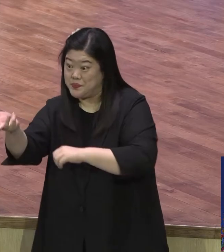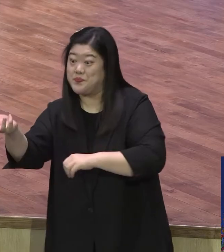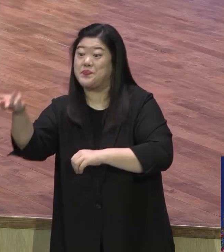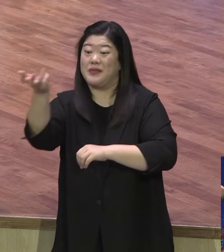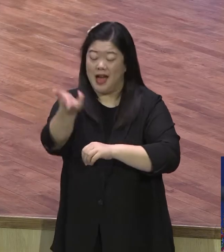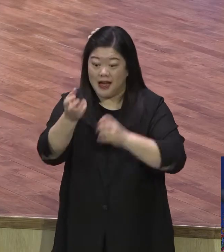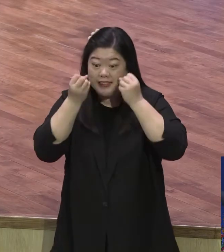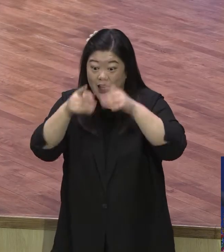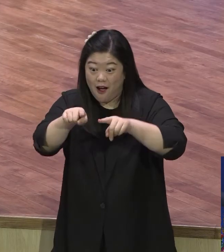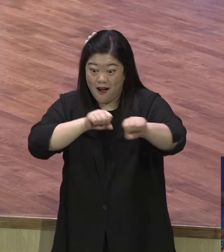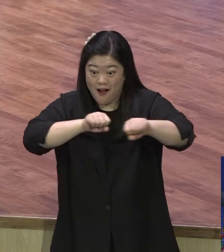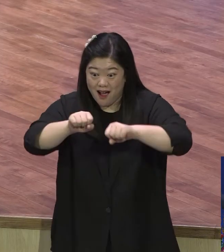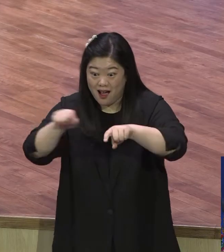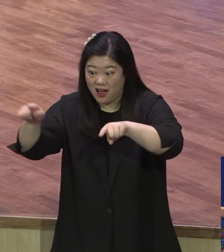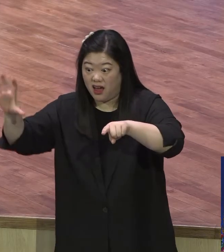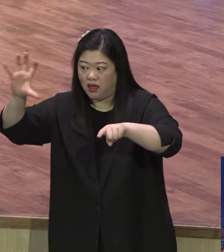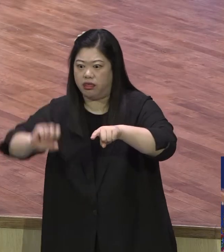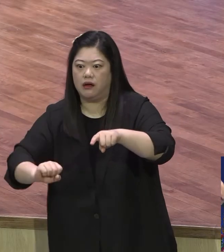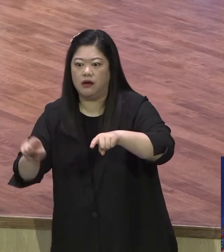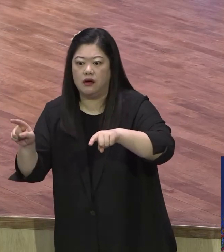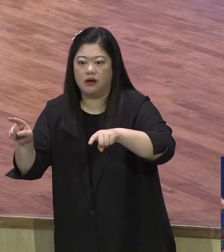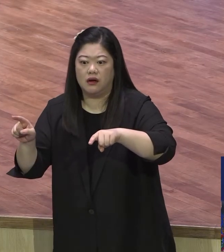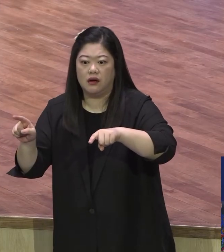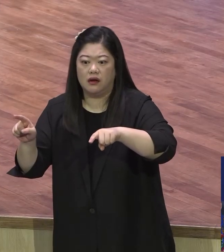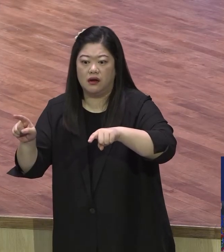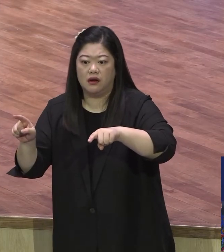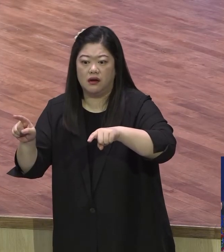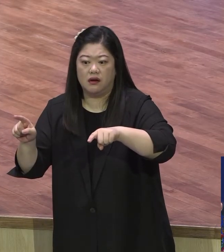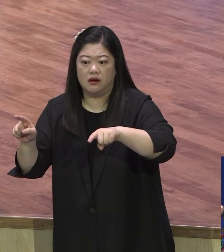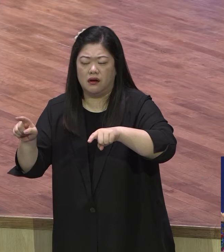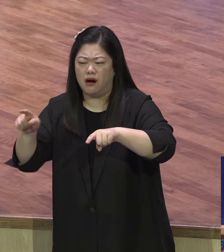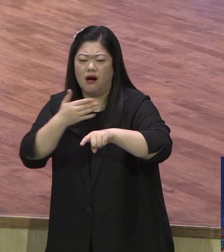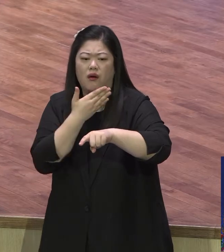본인이 하다가 보내고 끝이요 탄자니아로 가면 없어져 버립니다